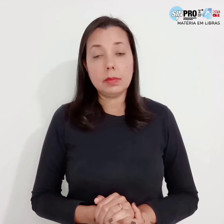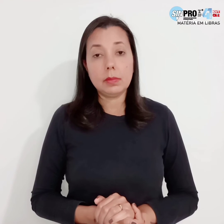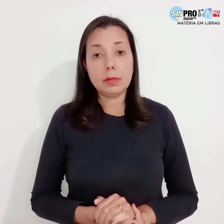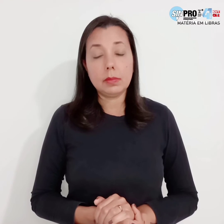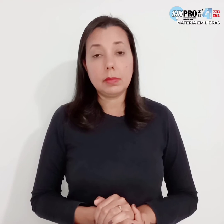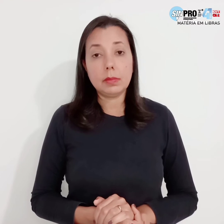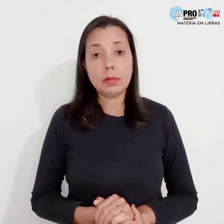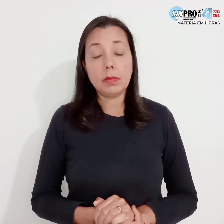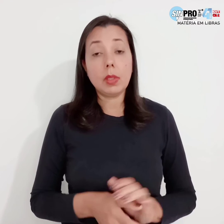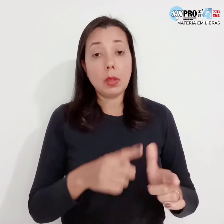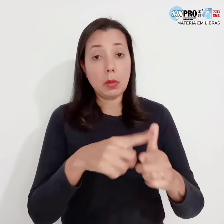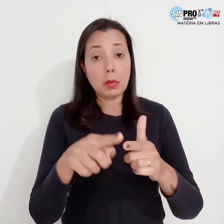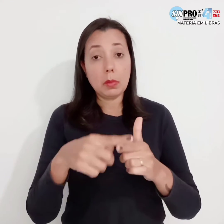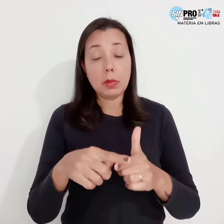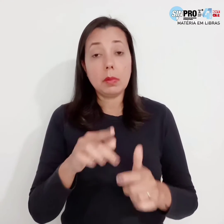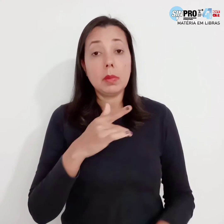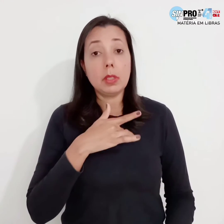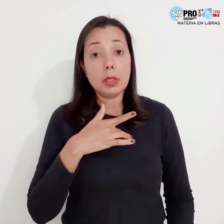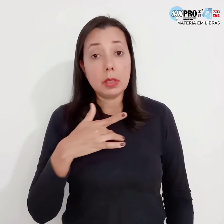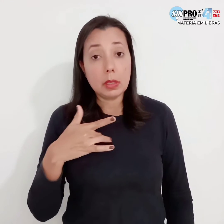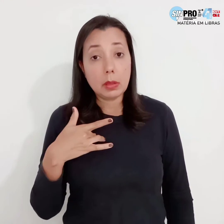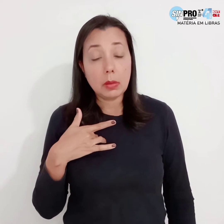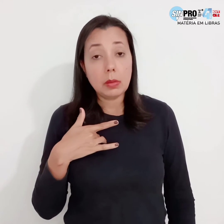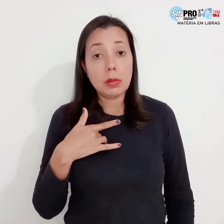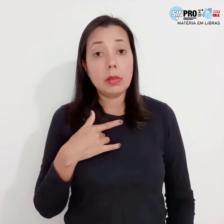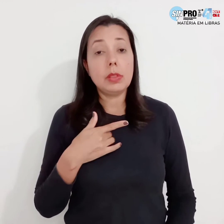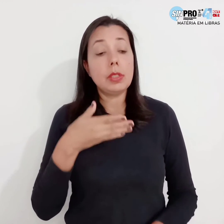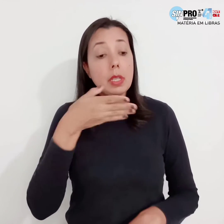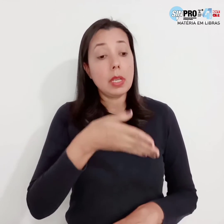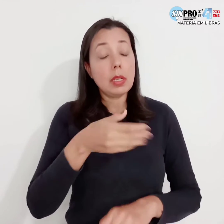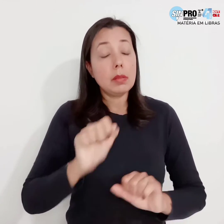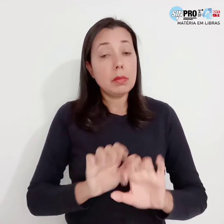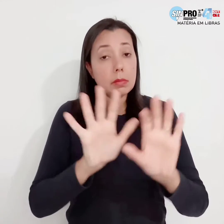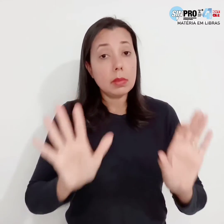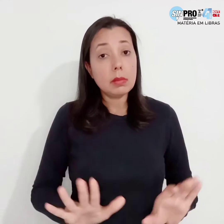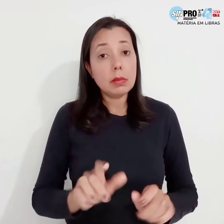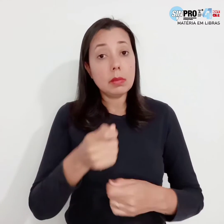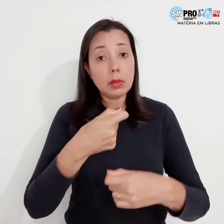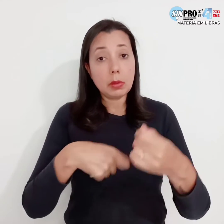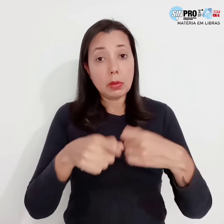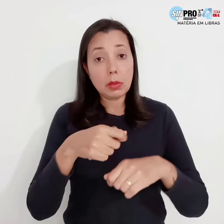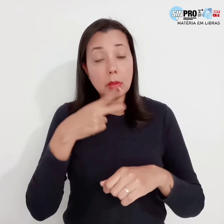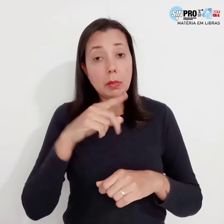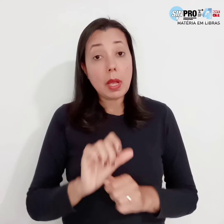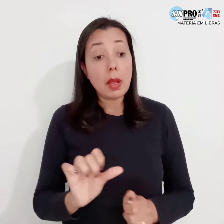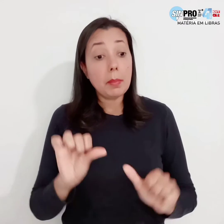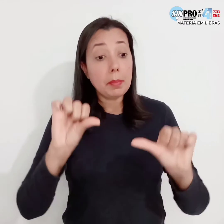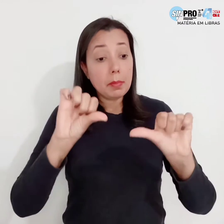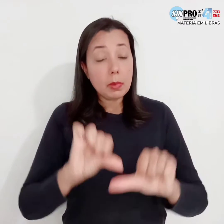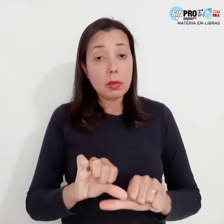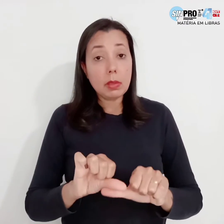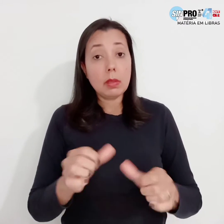A crise sanitária entra no cenário econômico para piorar a